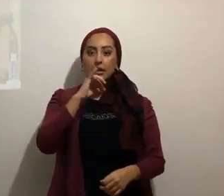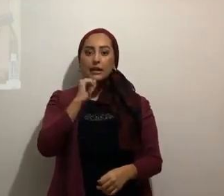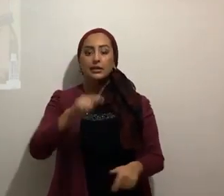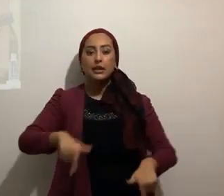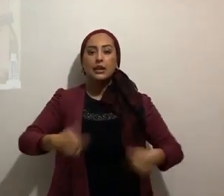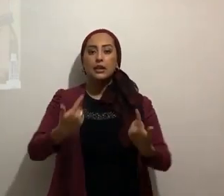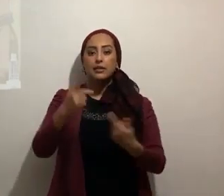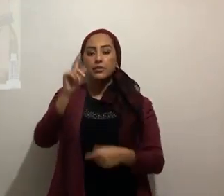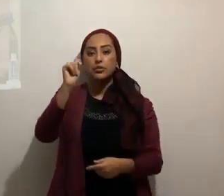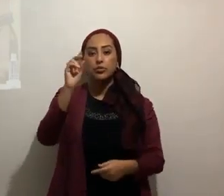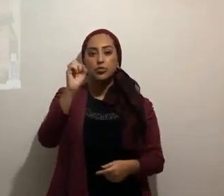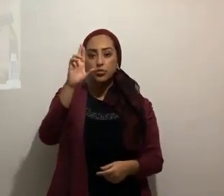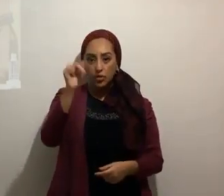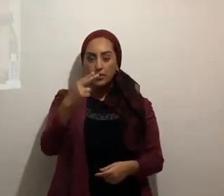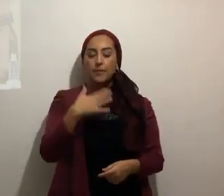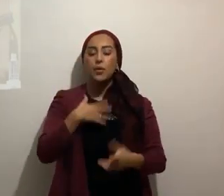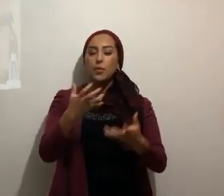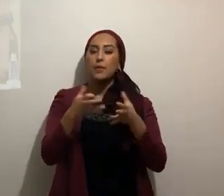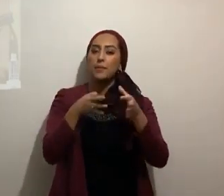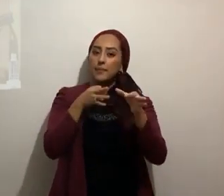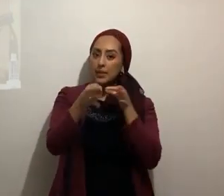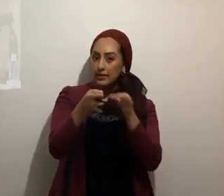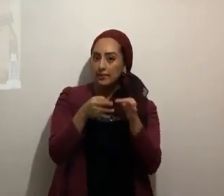viviente. Explico.